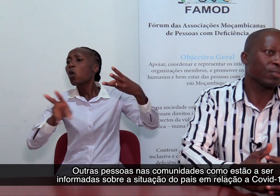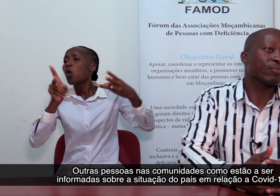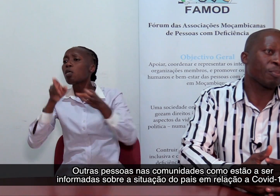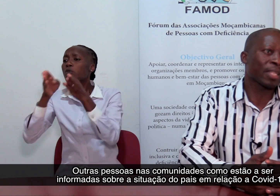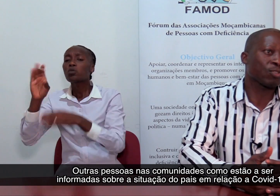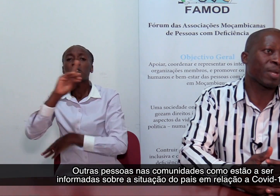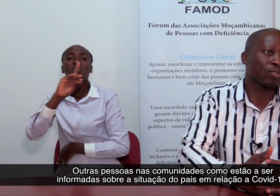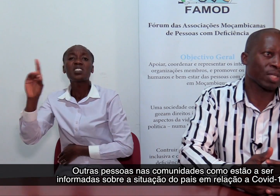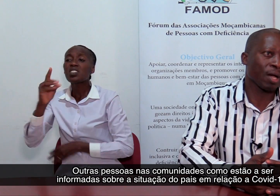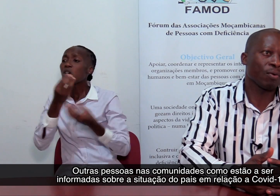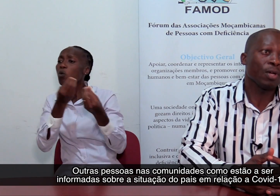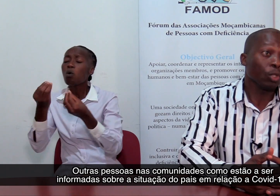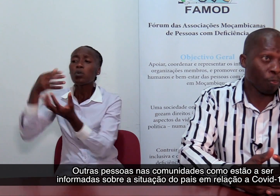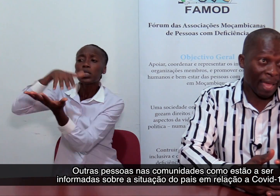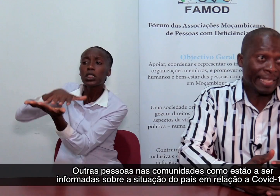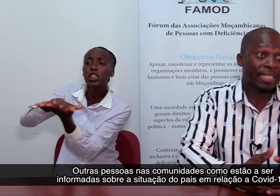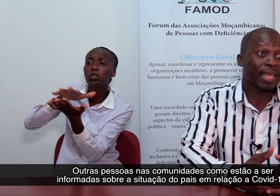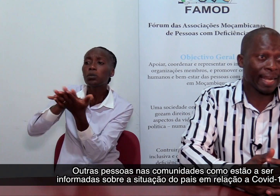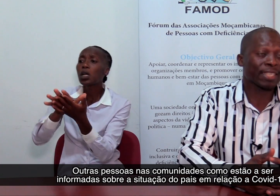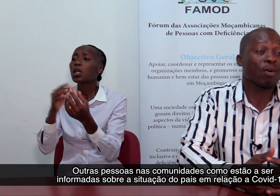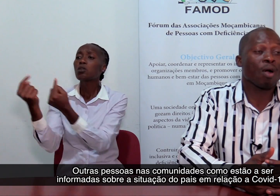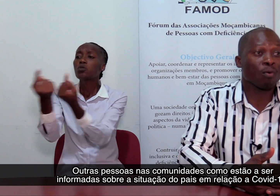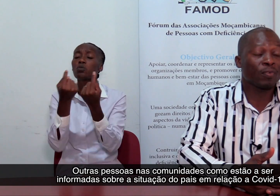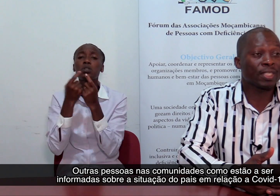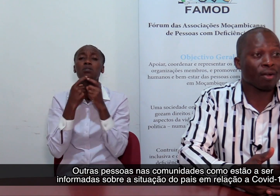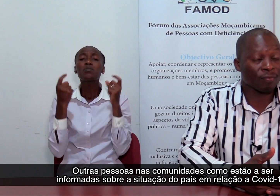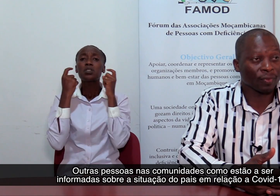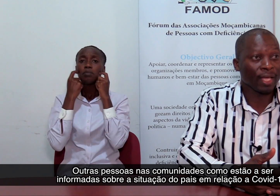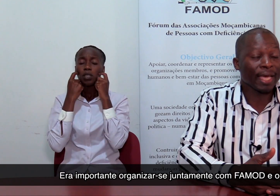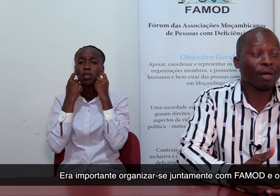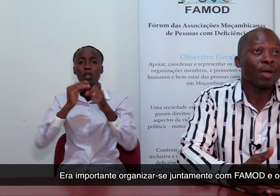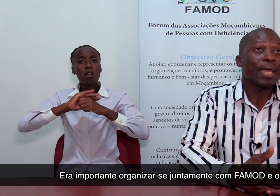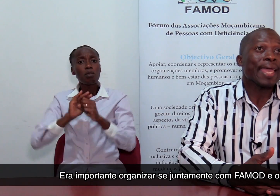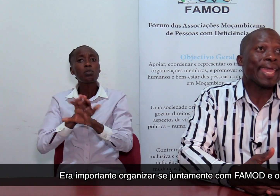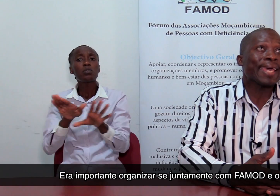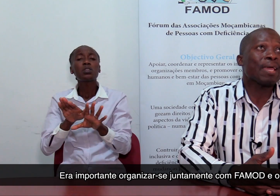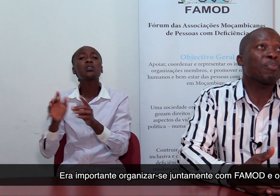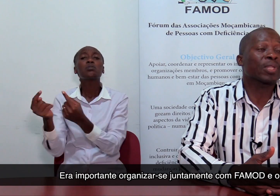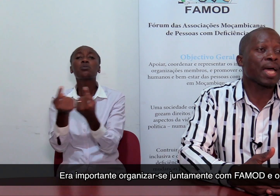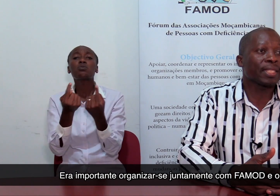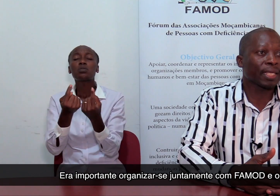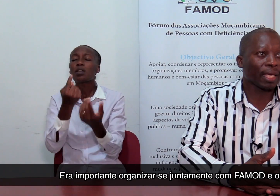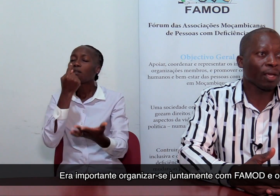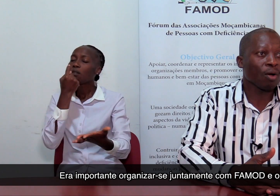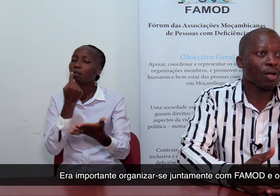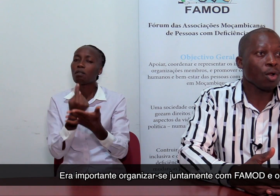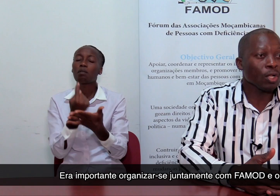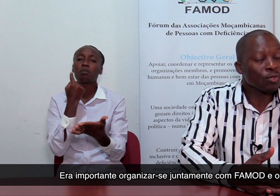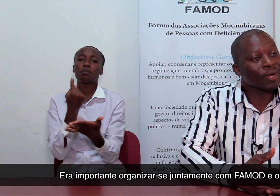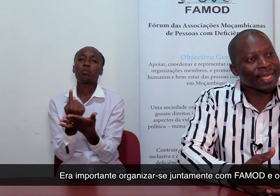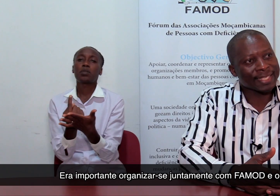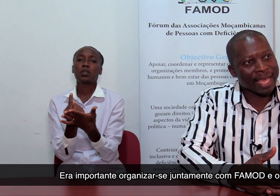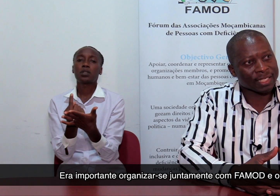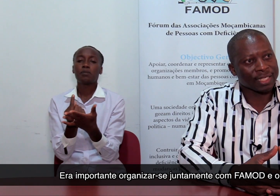estão a ser informadas sobre a situação do país em relação ao Covid-19? Então, era importante que